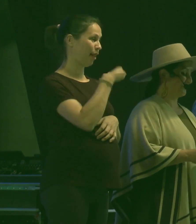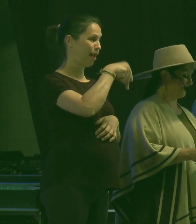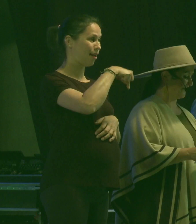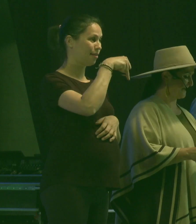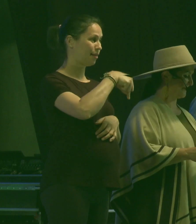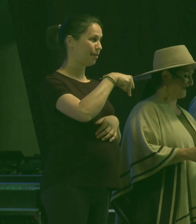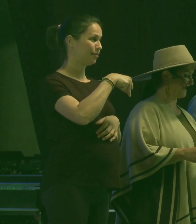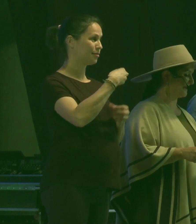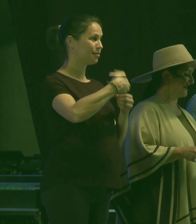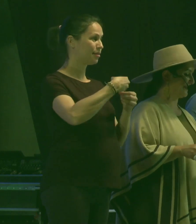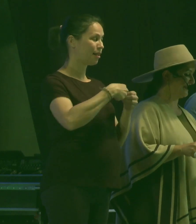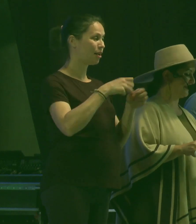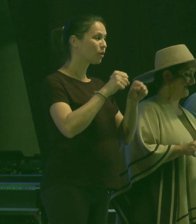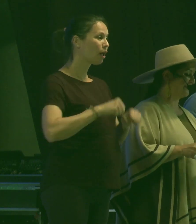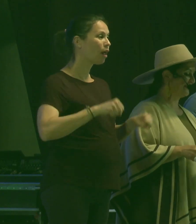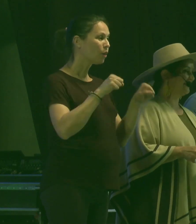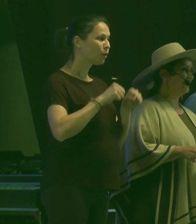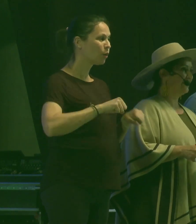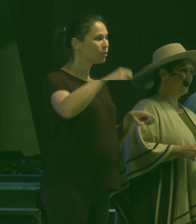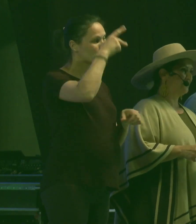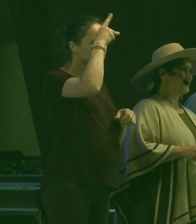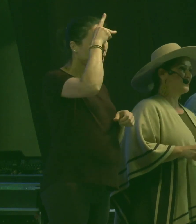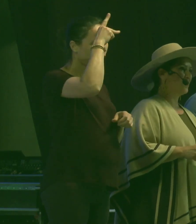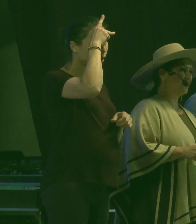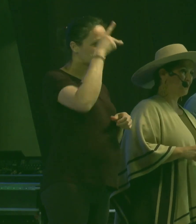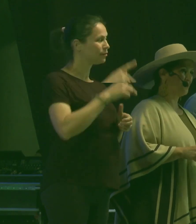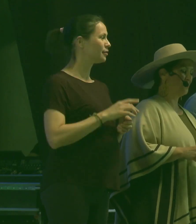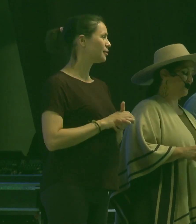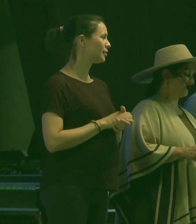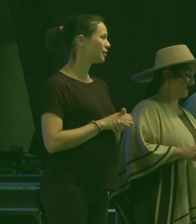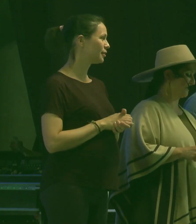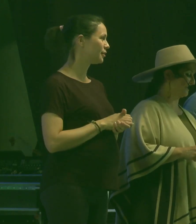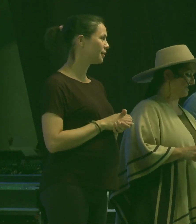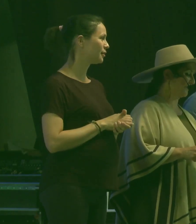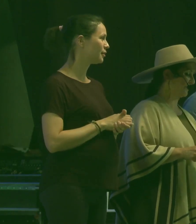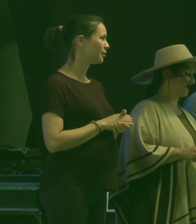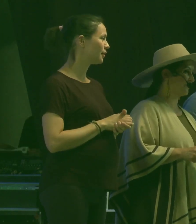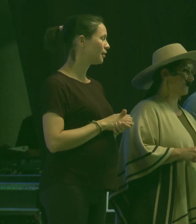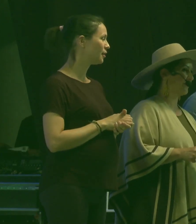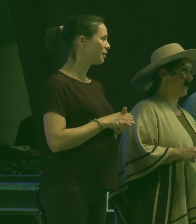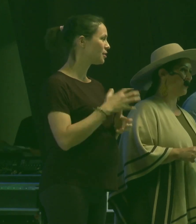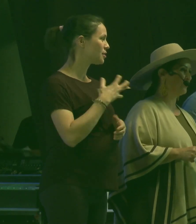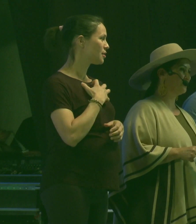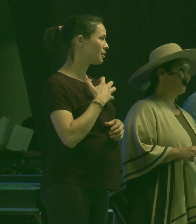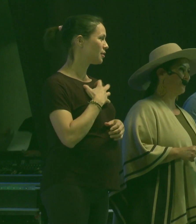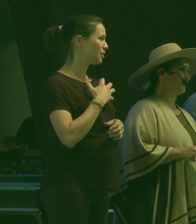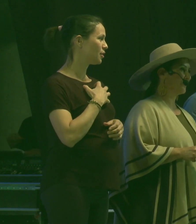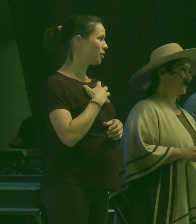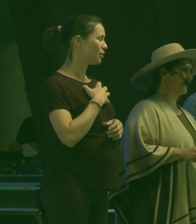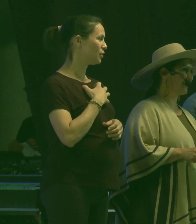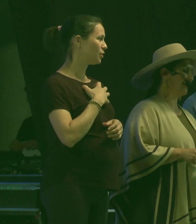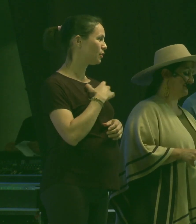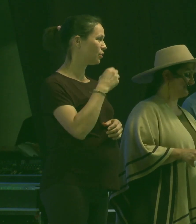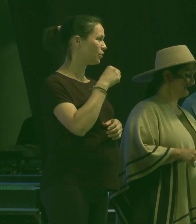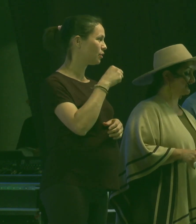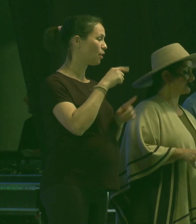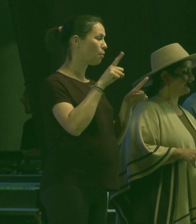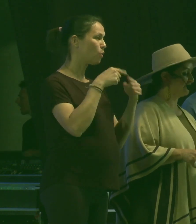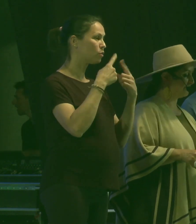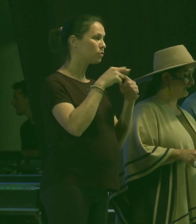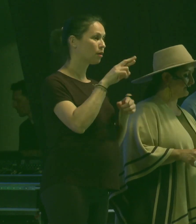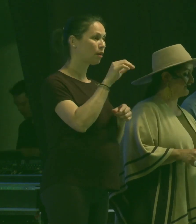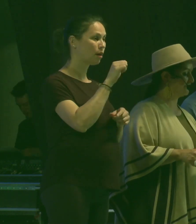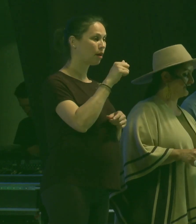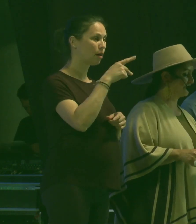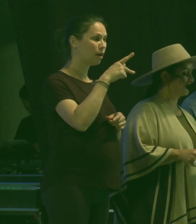Canoas e Pelotas são as cidades representadas. É uma milonga, Te Sinto Presente. Música do Rafael Madruga, do